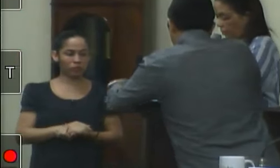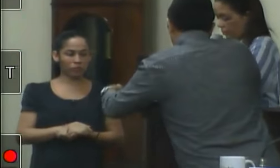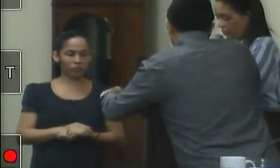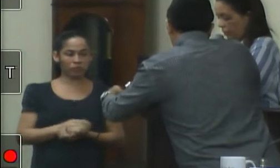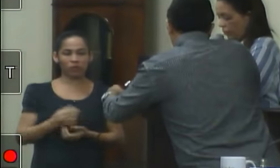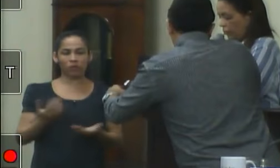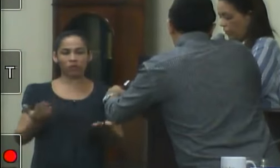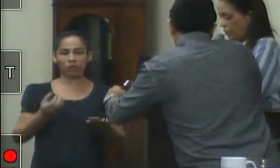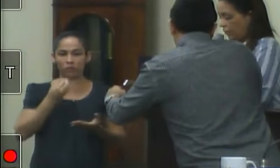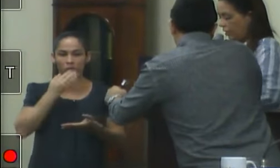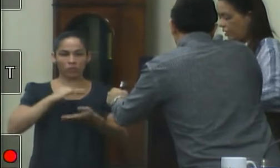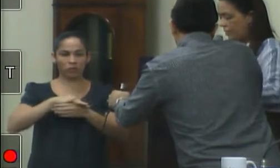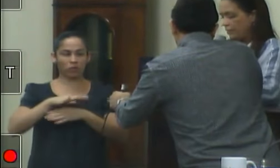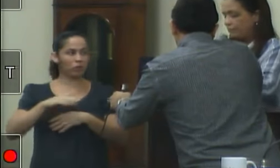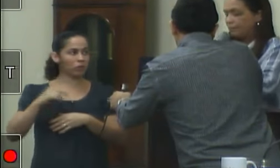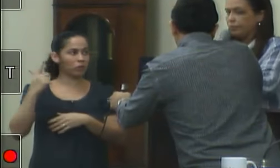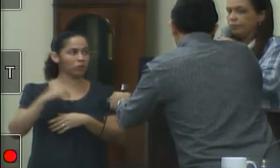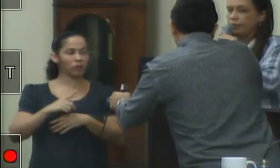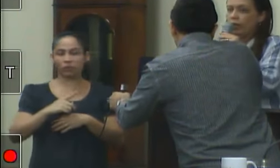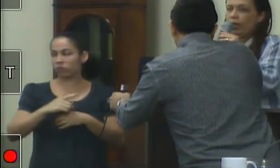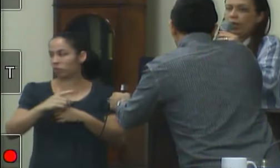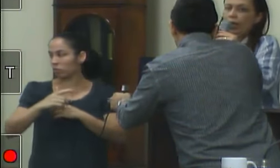Bom, boa noite mais uma vez.